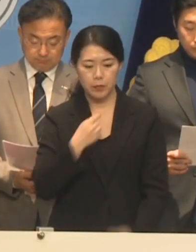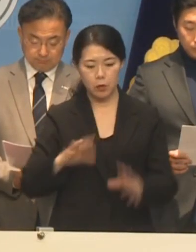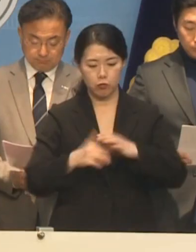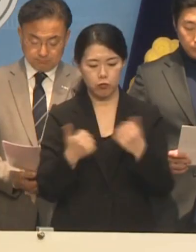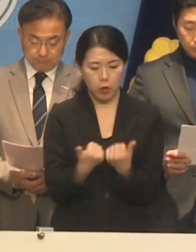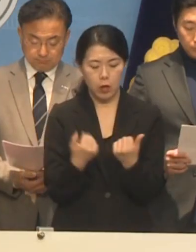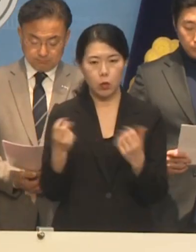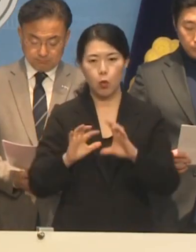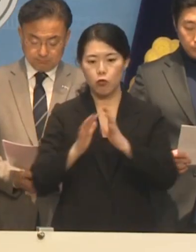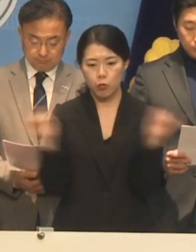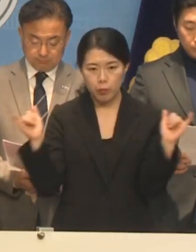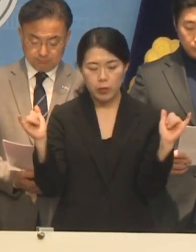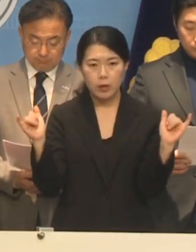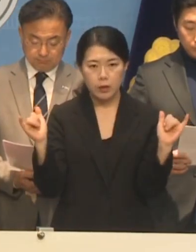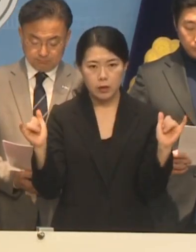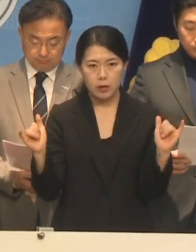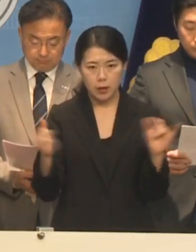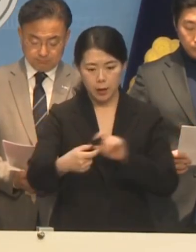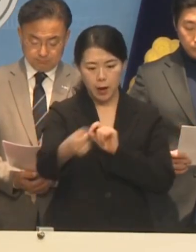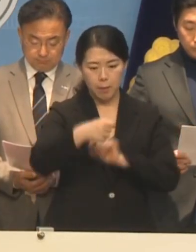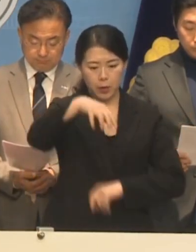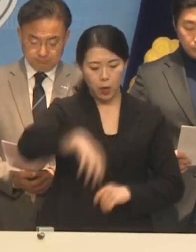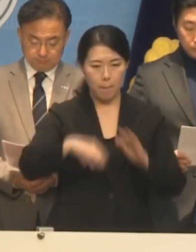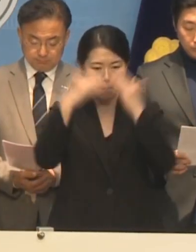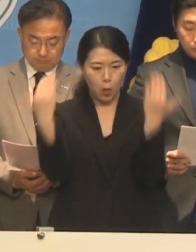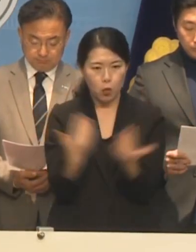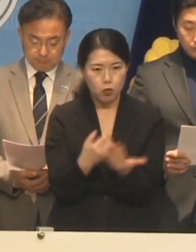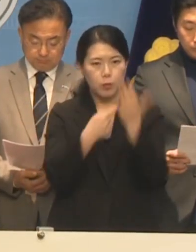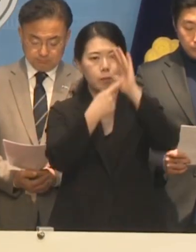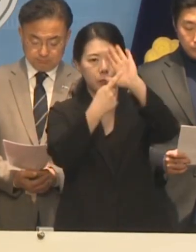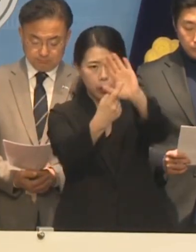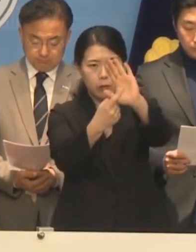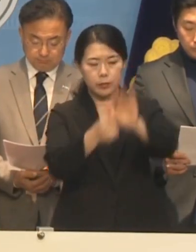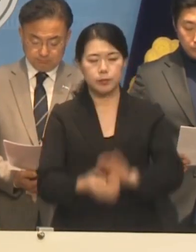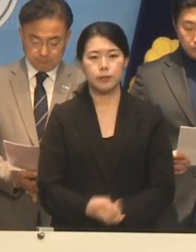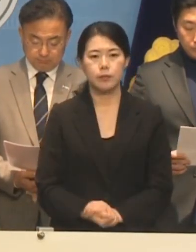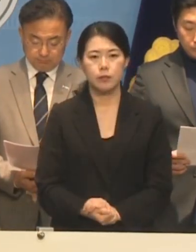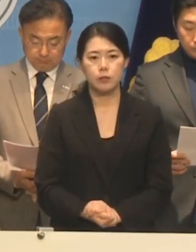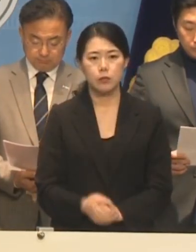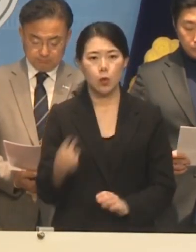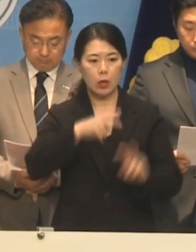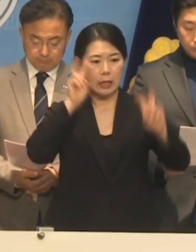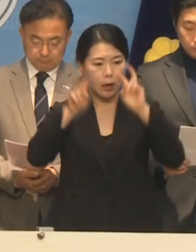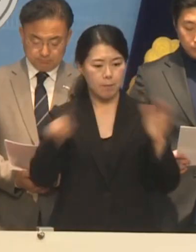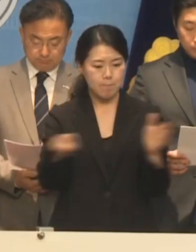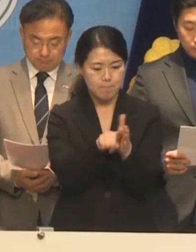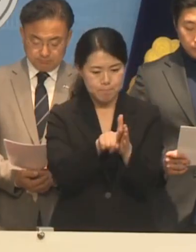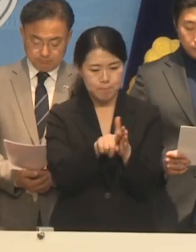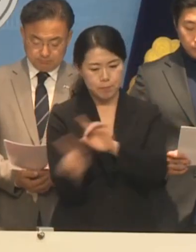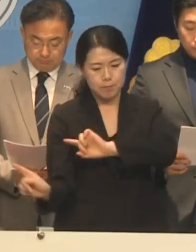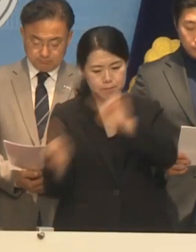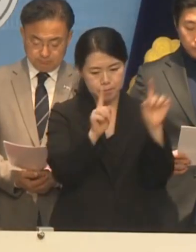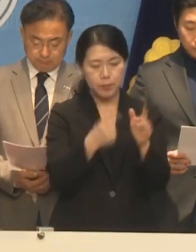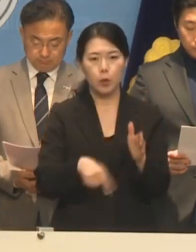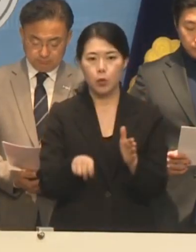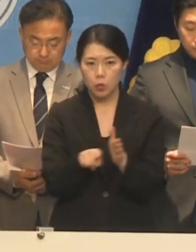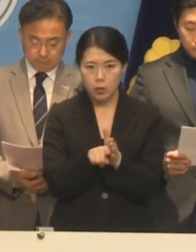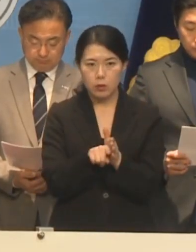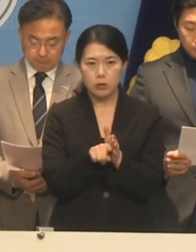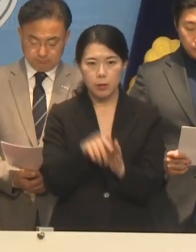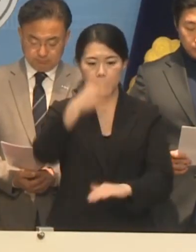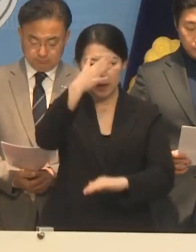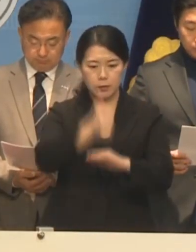국회와 국민 앞에서 공개적으로 한 발언이자 기업 신뢰를 회복하기 위한